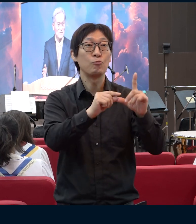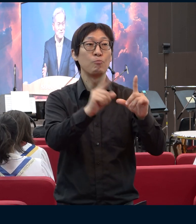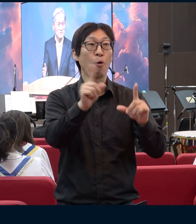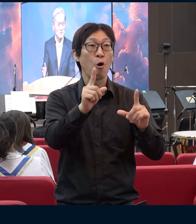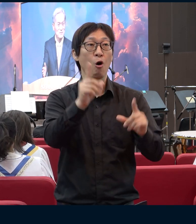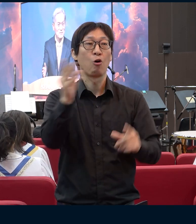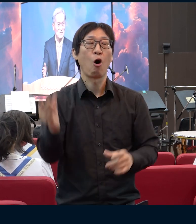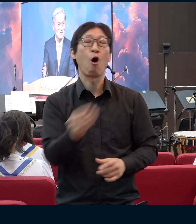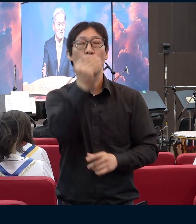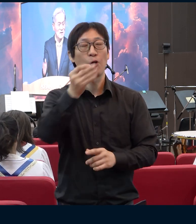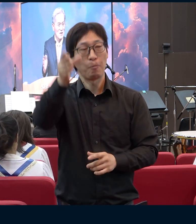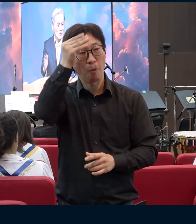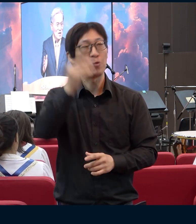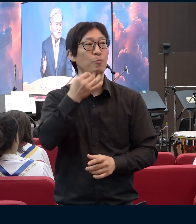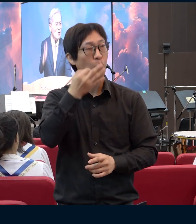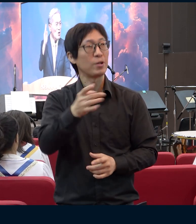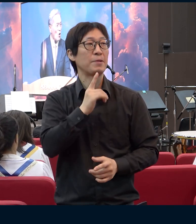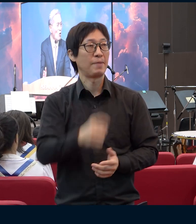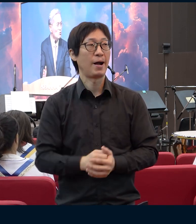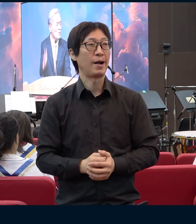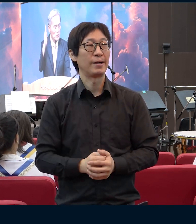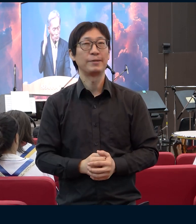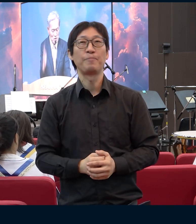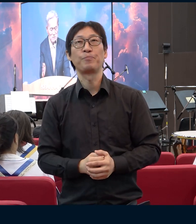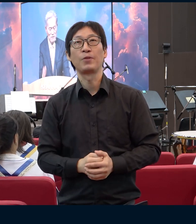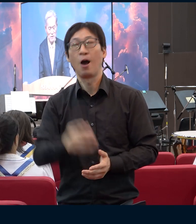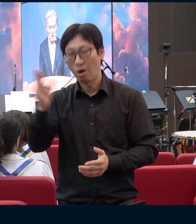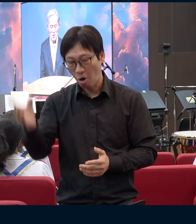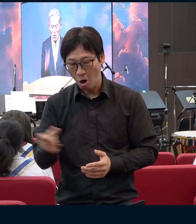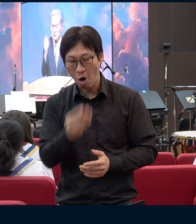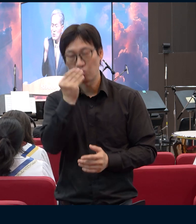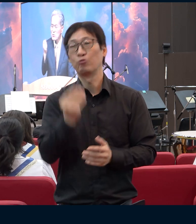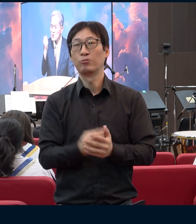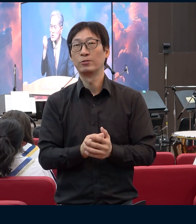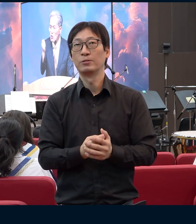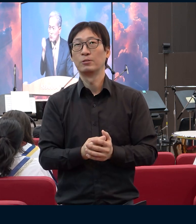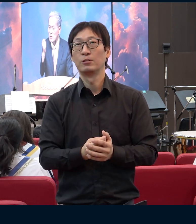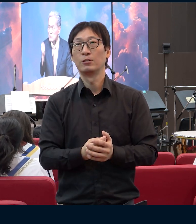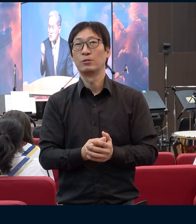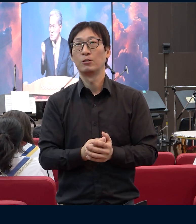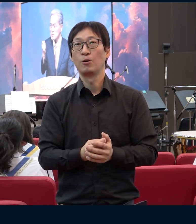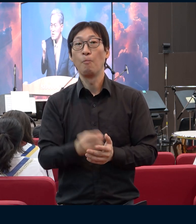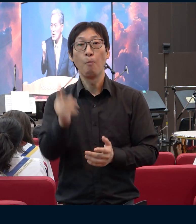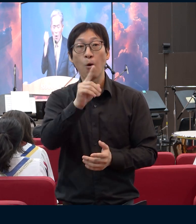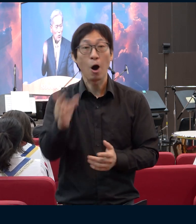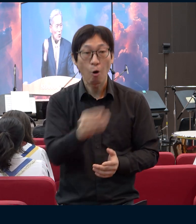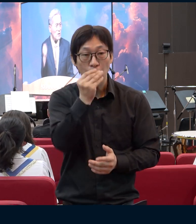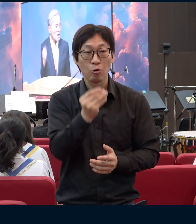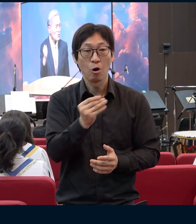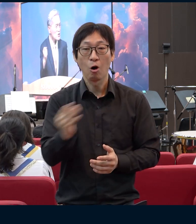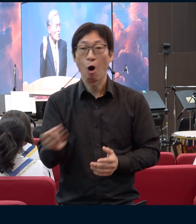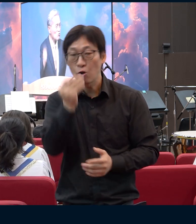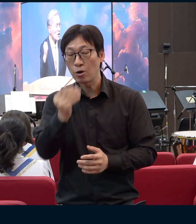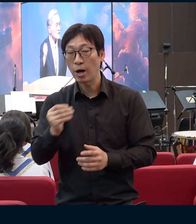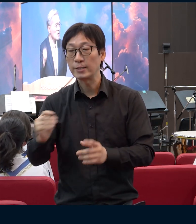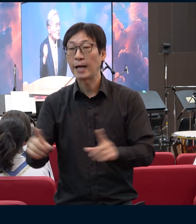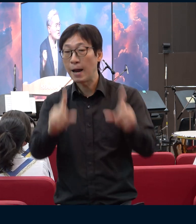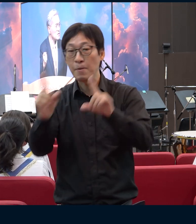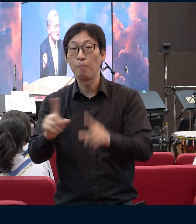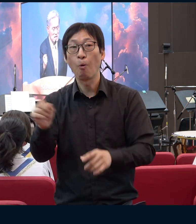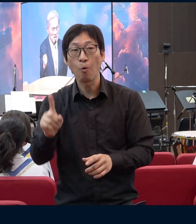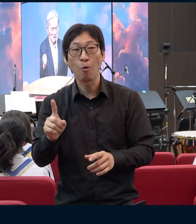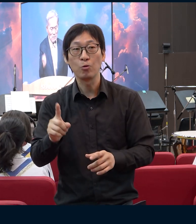거예요. 다른 것이 아니라 거룩의 본이 되신 거예요. 어떤 것이 거룩한 것인지, 어떻게 사는 것이 거룩하게